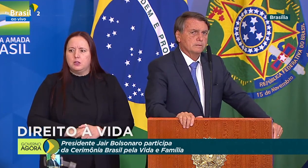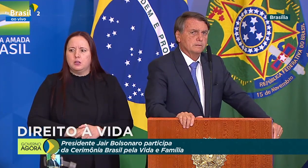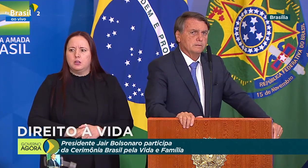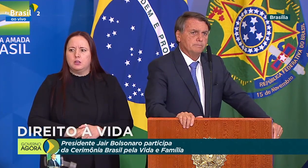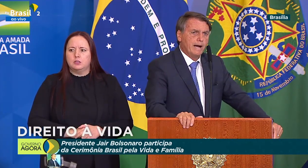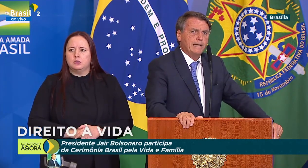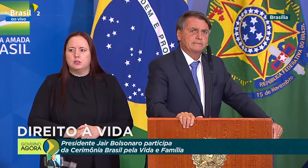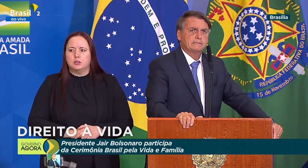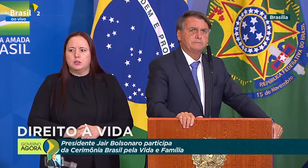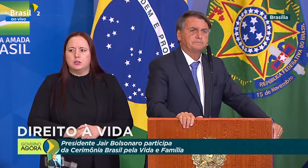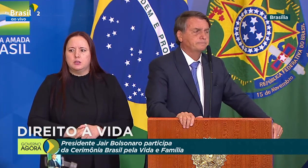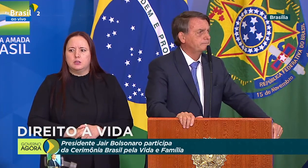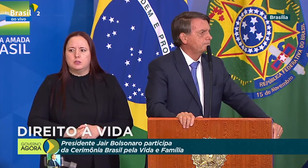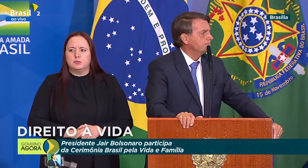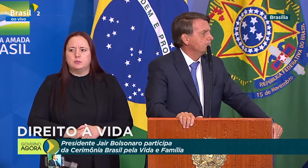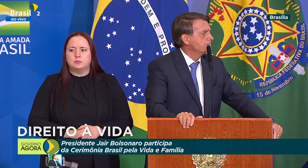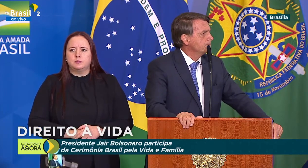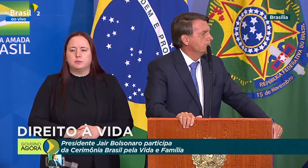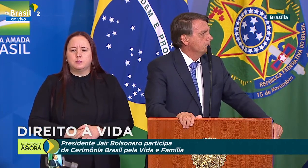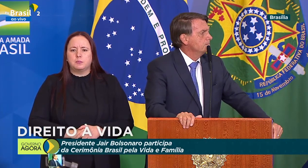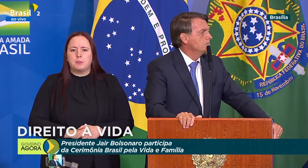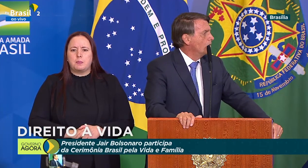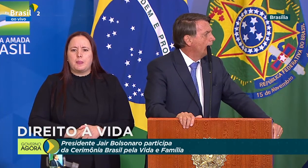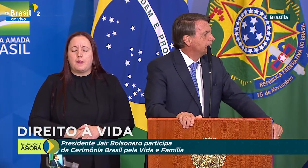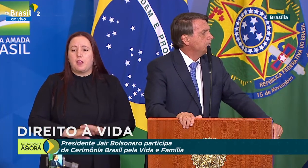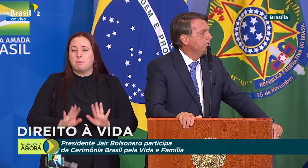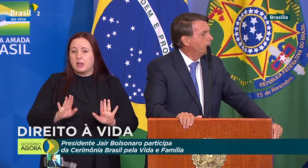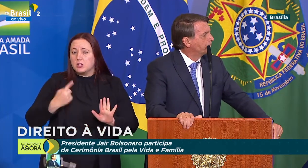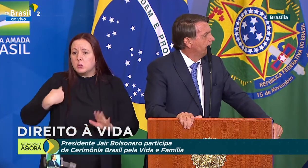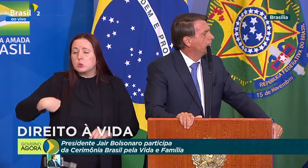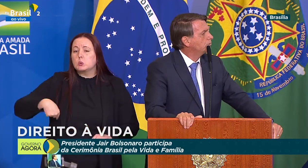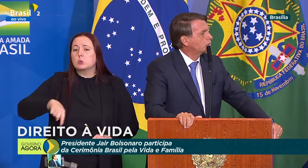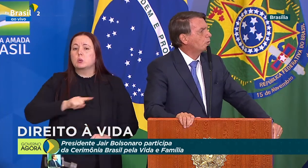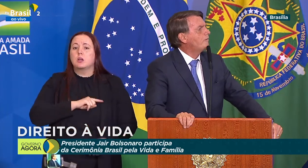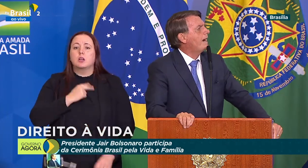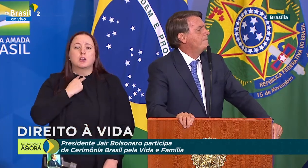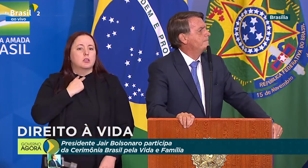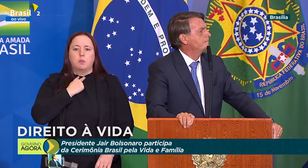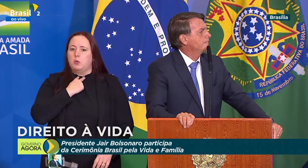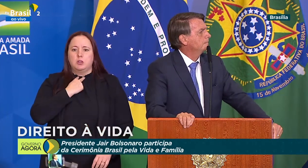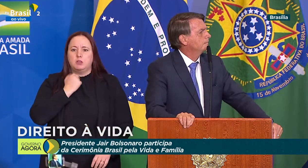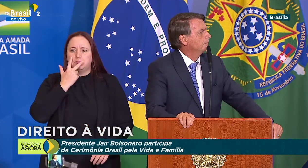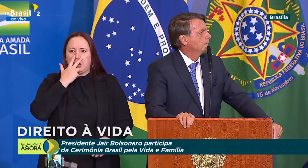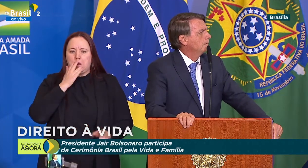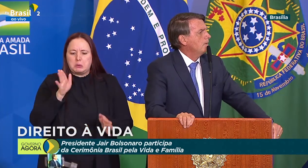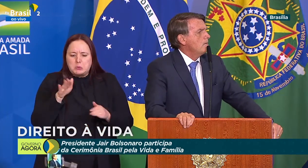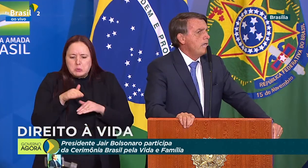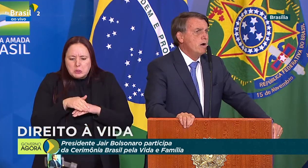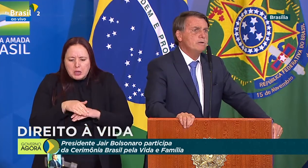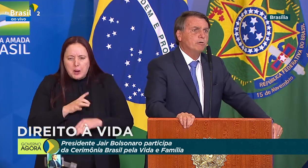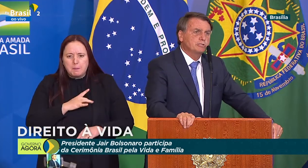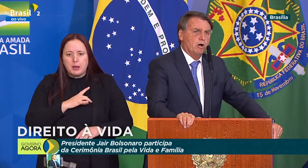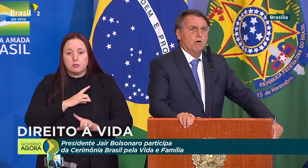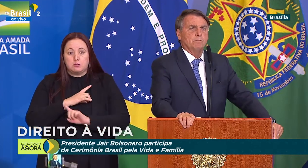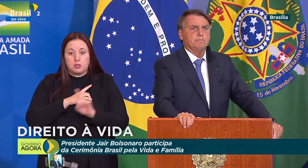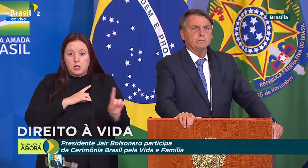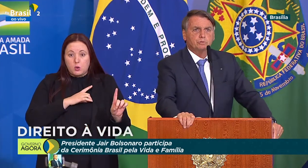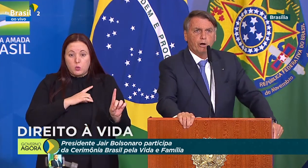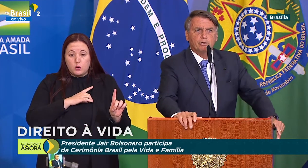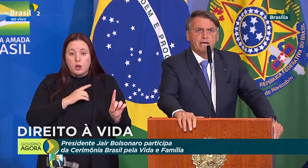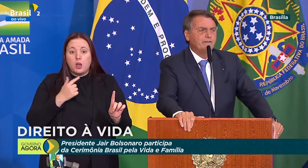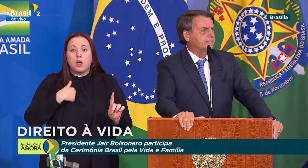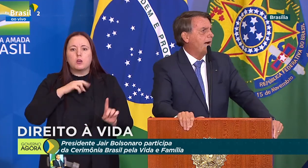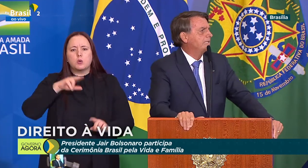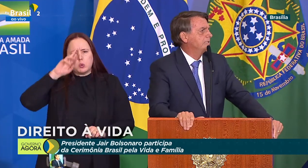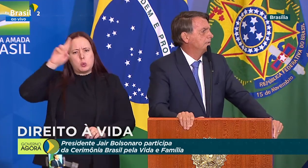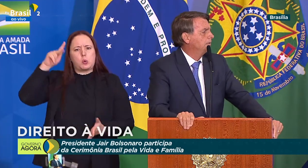é mas e nós não podemos nos curvar e eu não sou